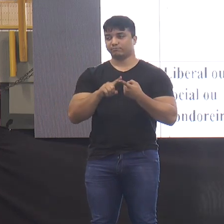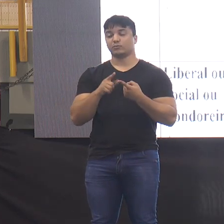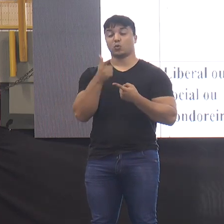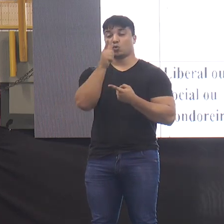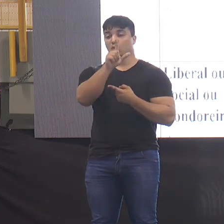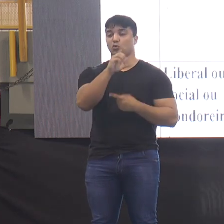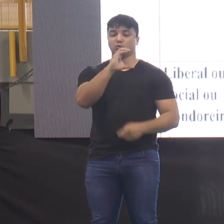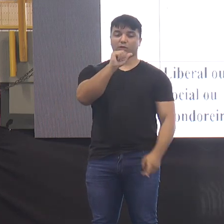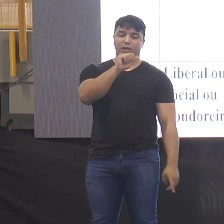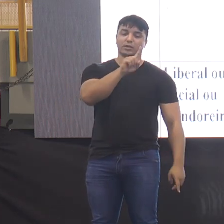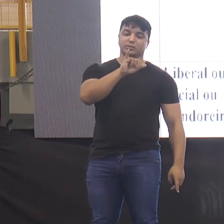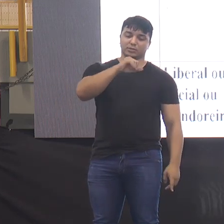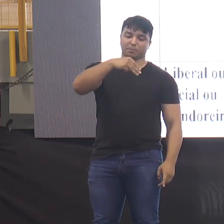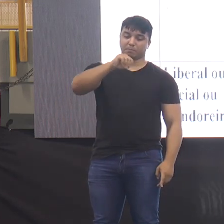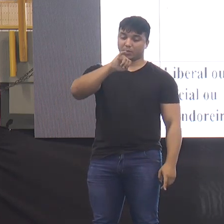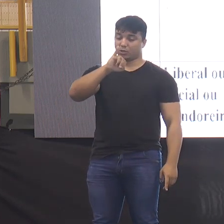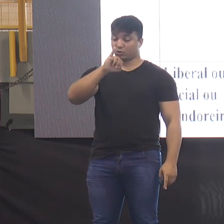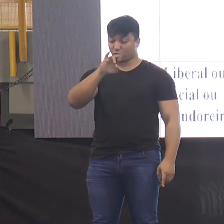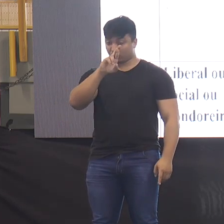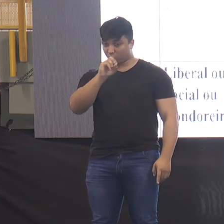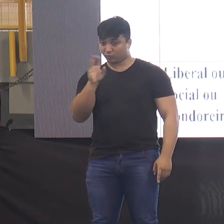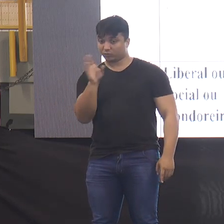destaque o Casimiro de Abreu.